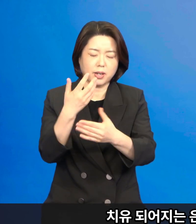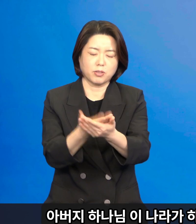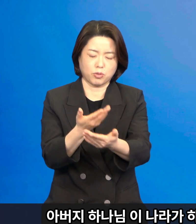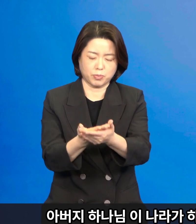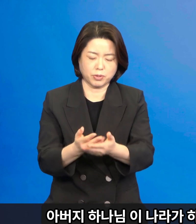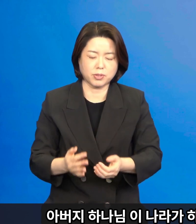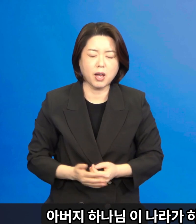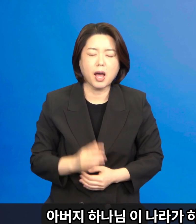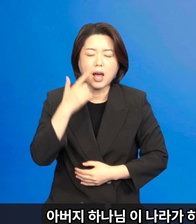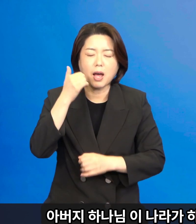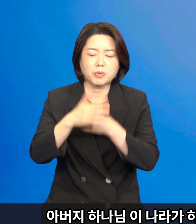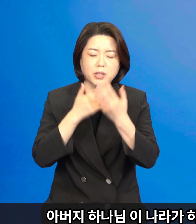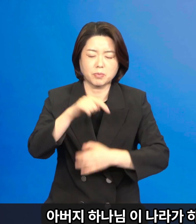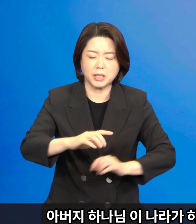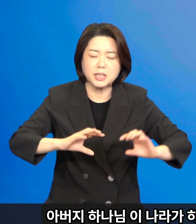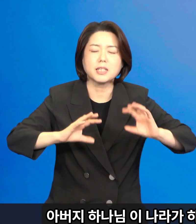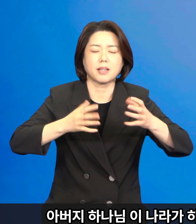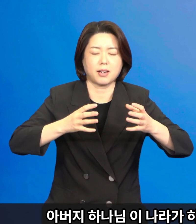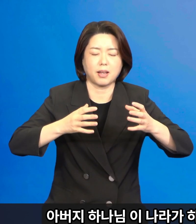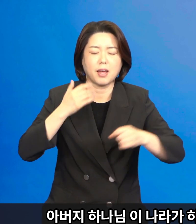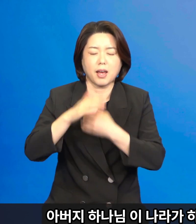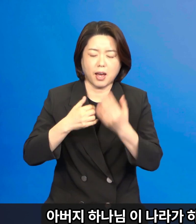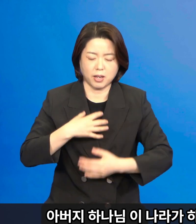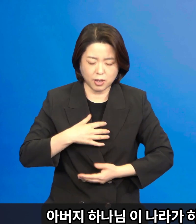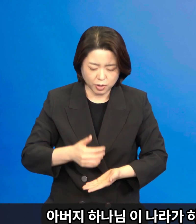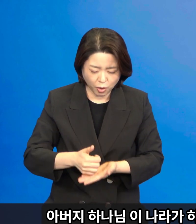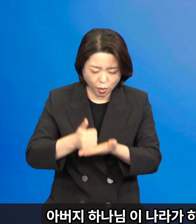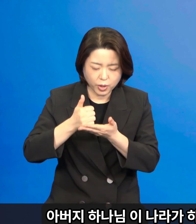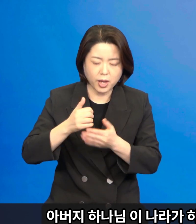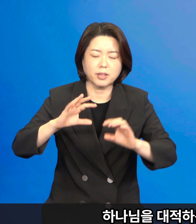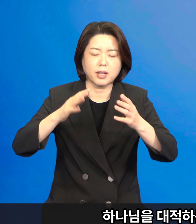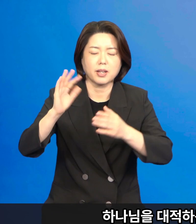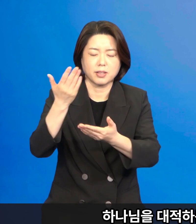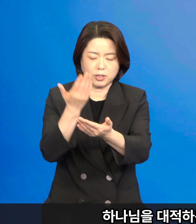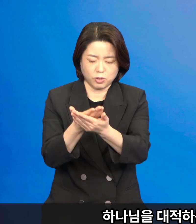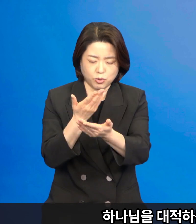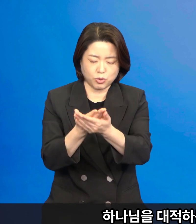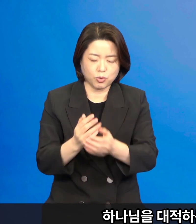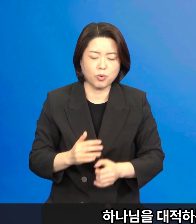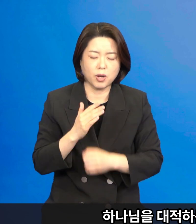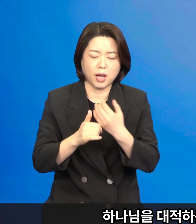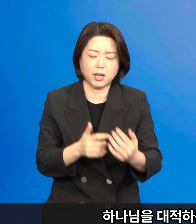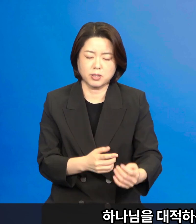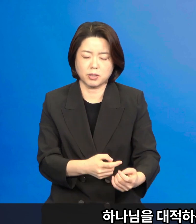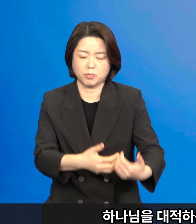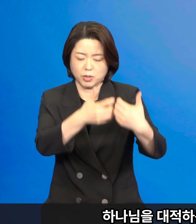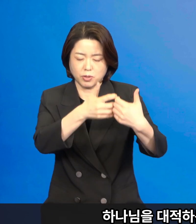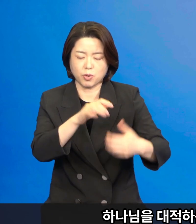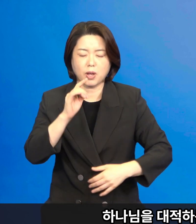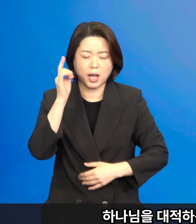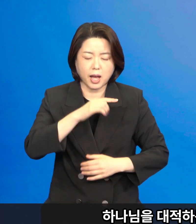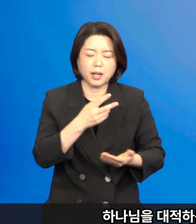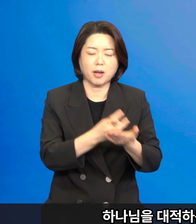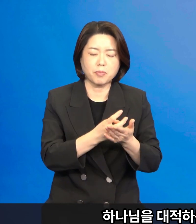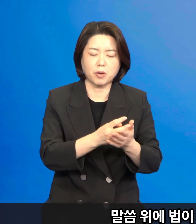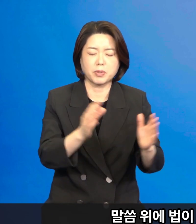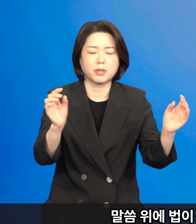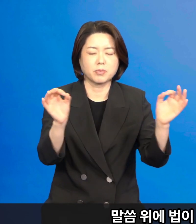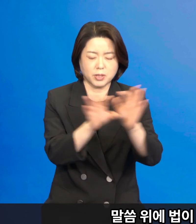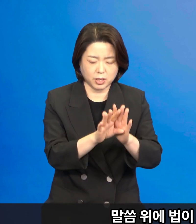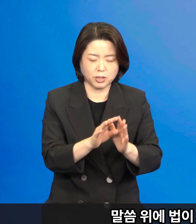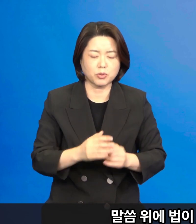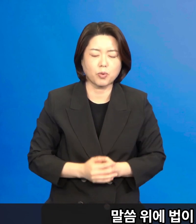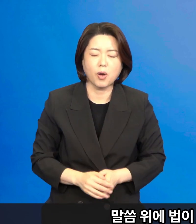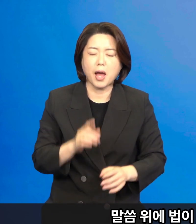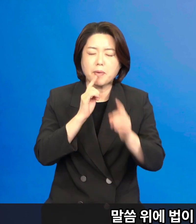주시옵소서. 아버지 하나님, 이 나라가 하나님을 경외하는 나라가 되게 하시고 하나님을 대적하는 악한 법들이 폐지가 되고